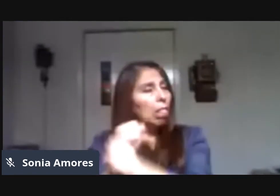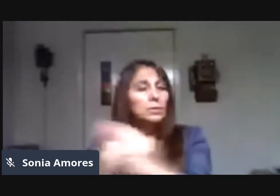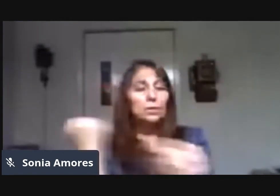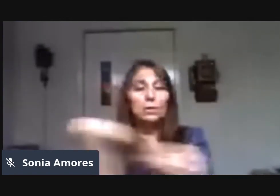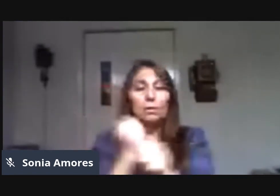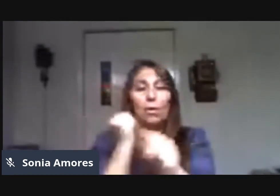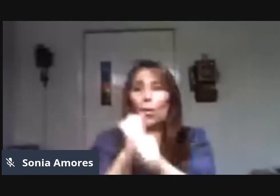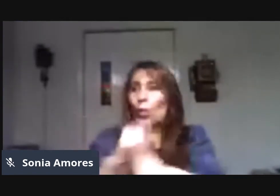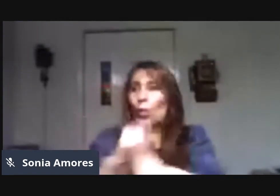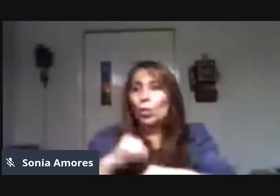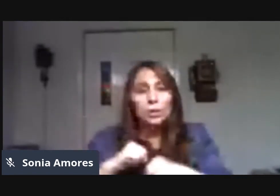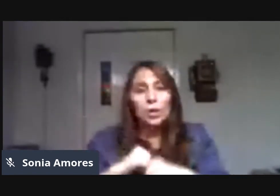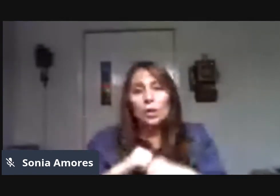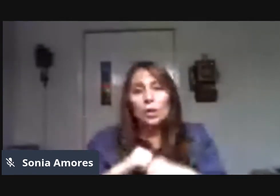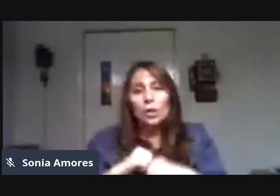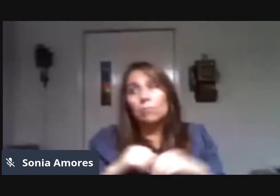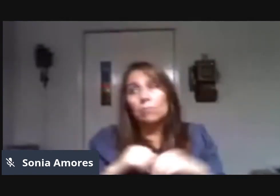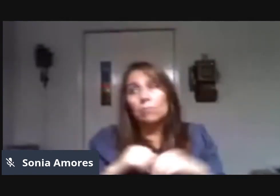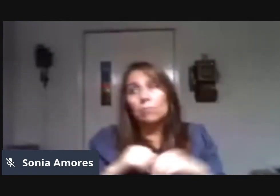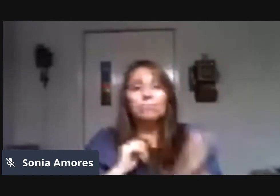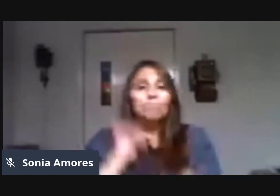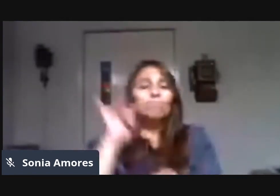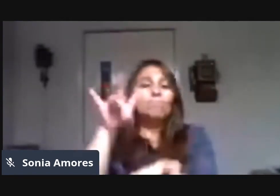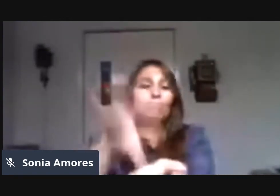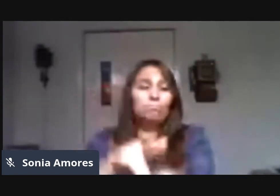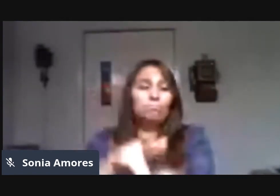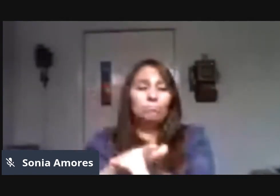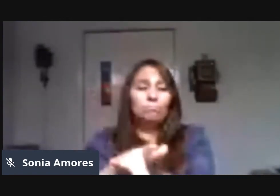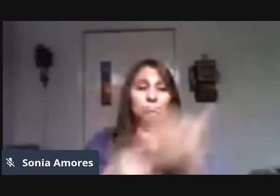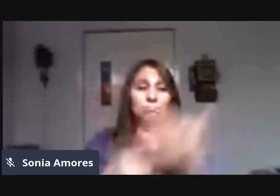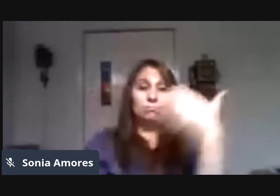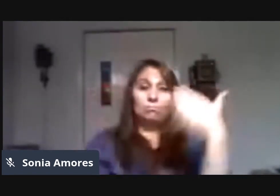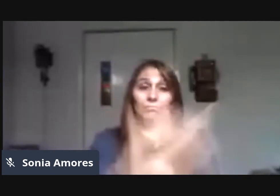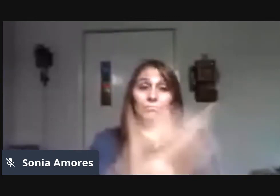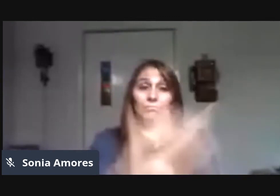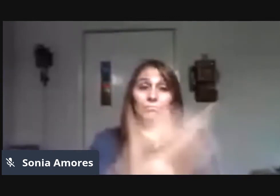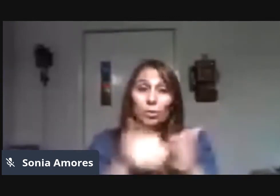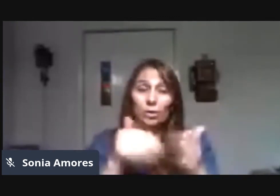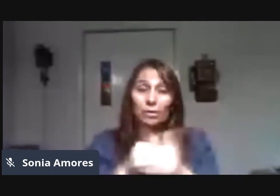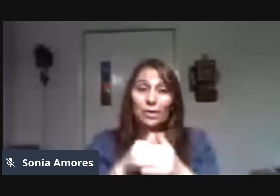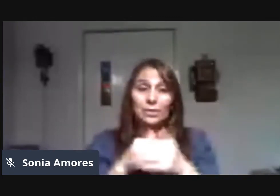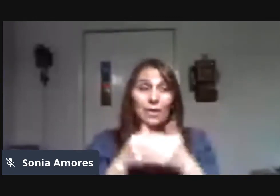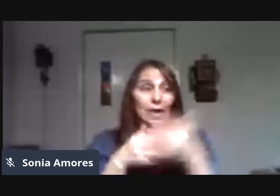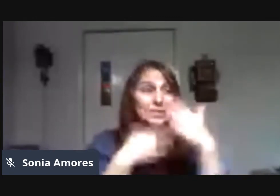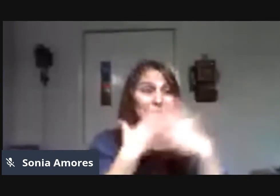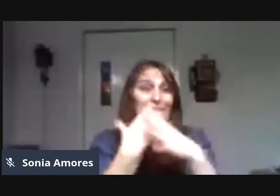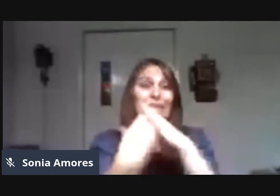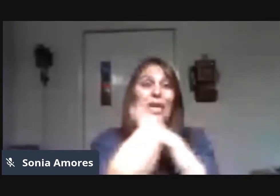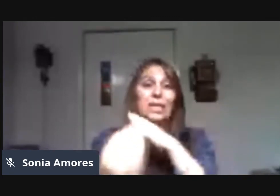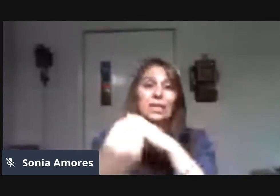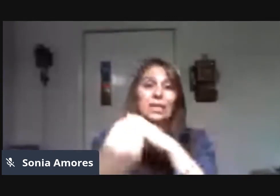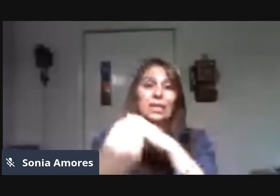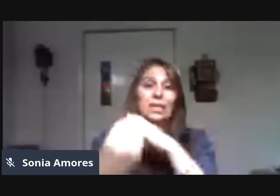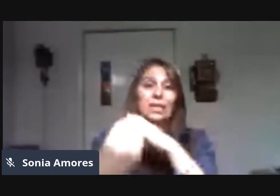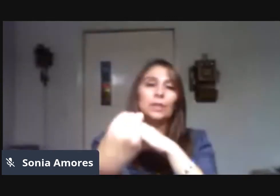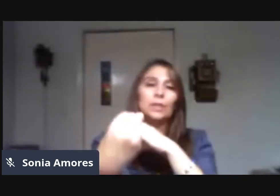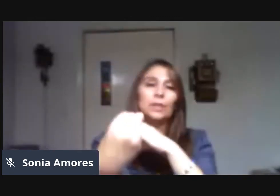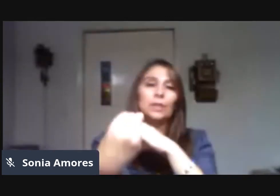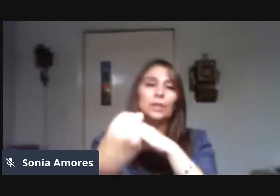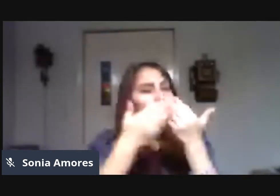desposeído. Entonces esas condiciones no podemos volver. Estos elementos lo que nos tienen que precisamente es aportar, nos tienen que dar una apertura